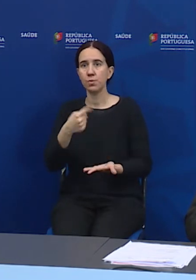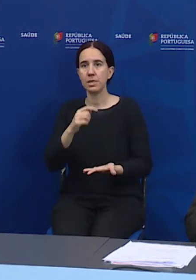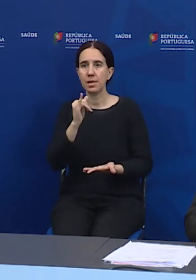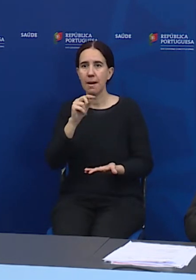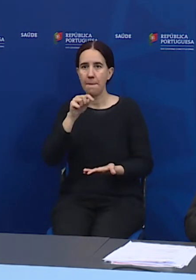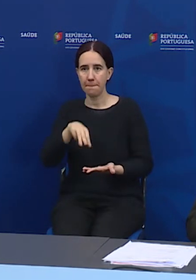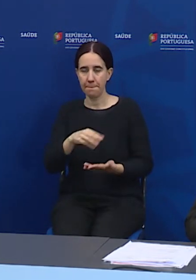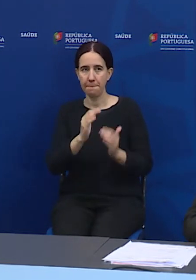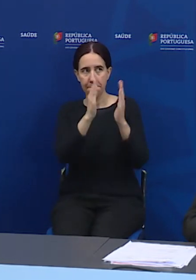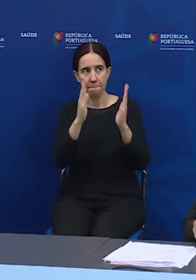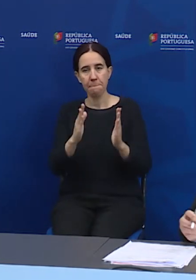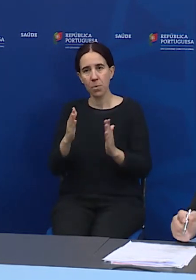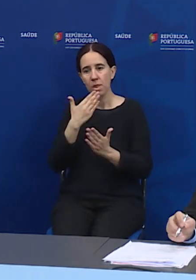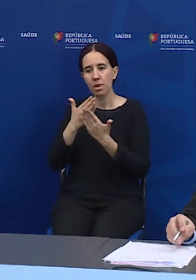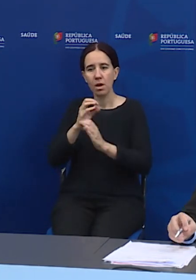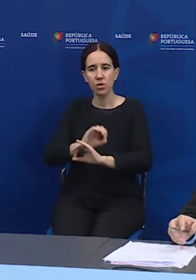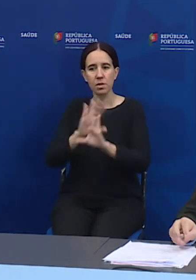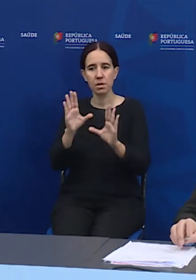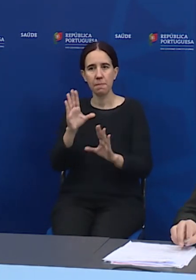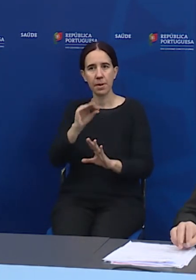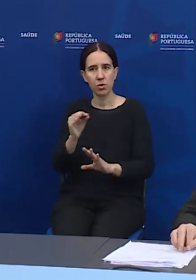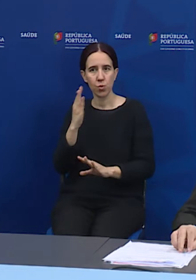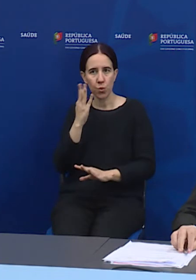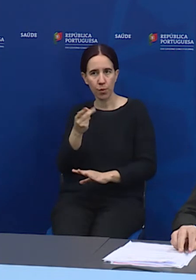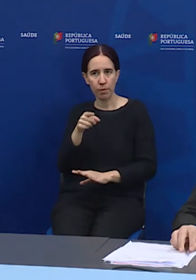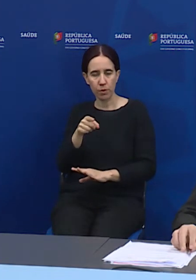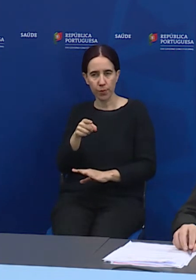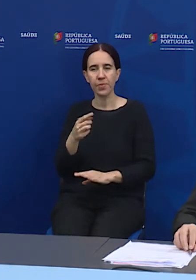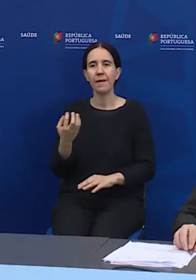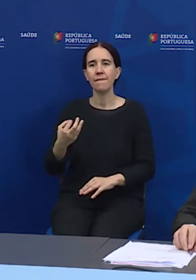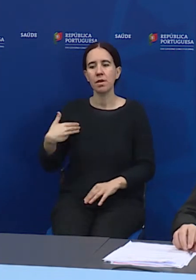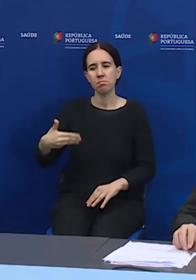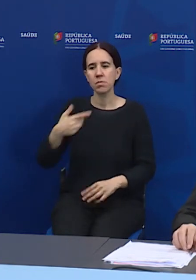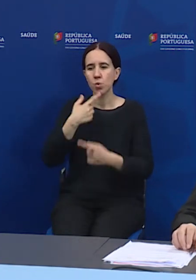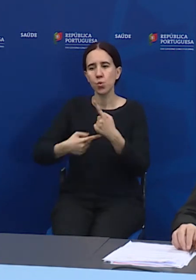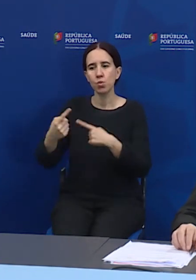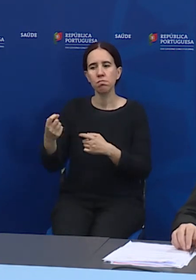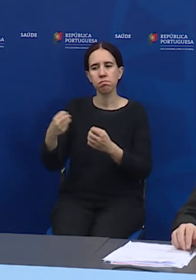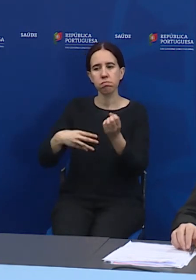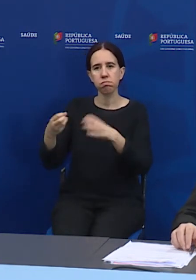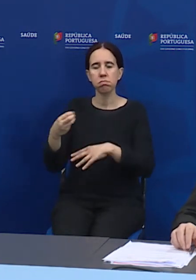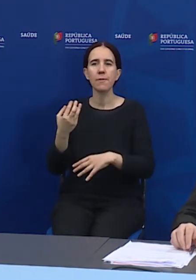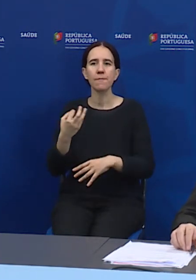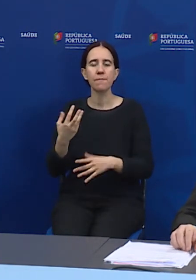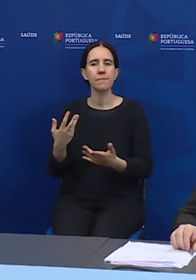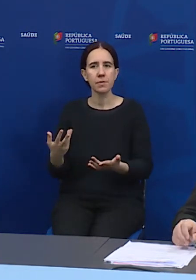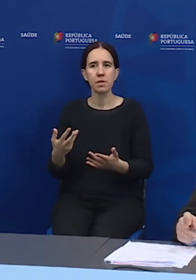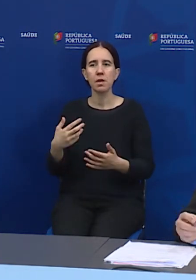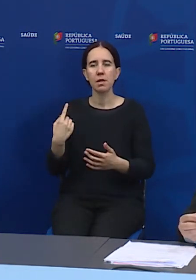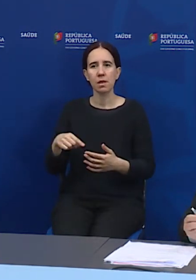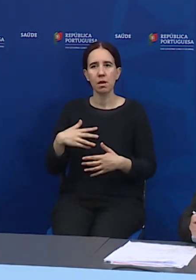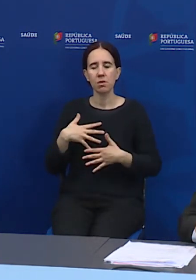presidente do inem que pode ser mais este número é que temos recebido então denúncias no sentido de termos